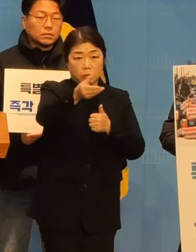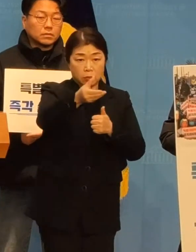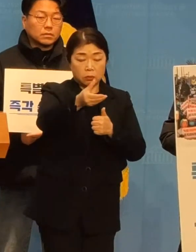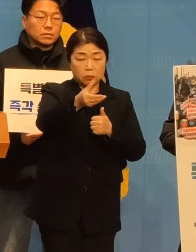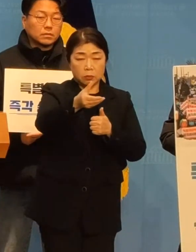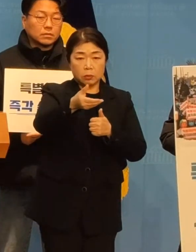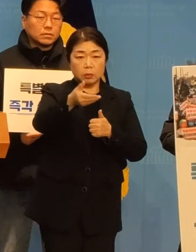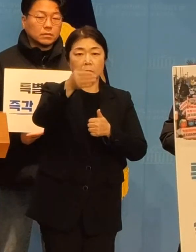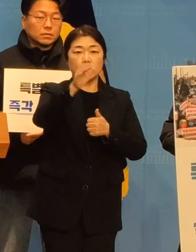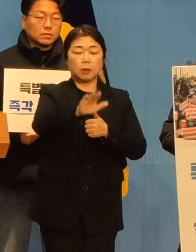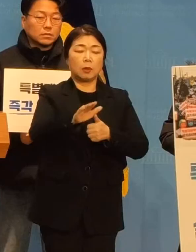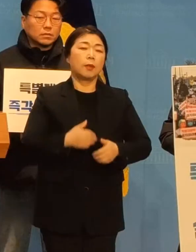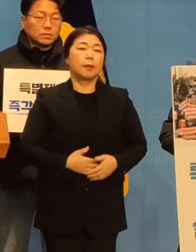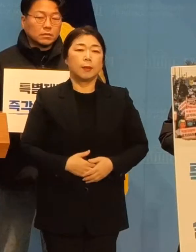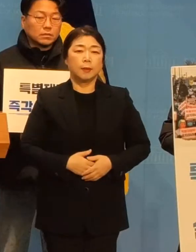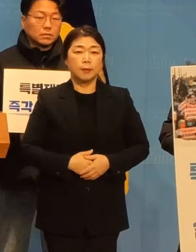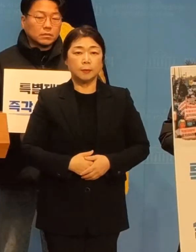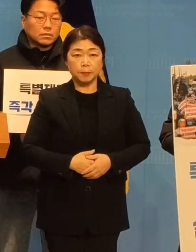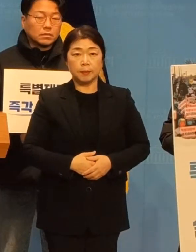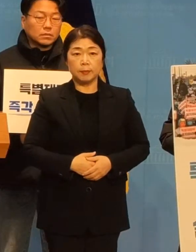그런데